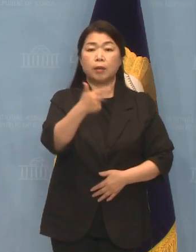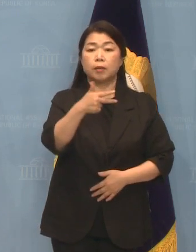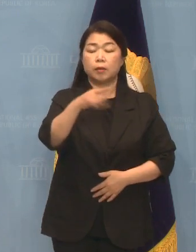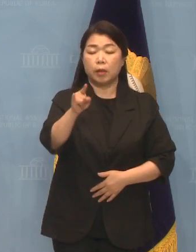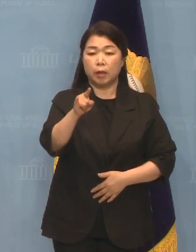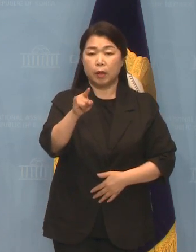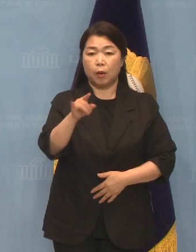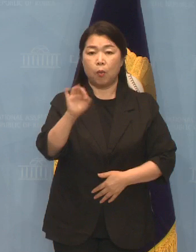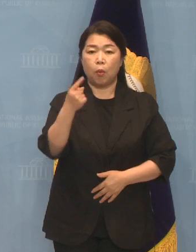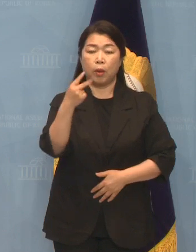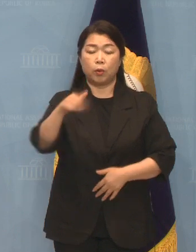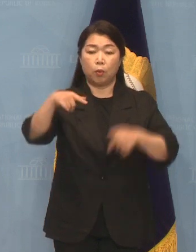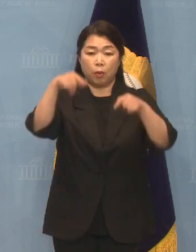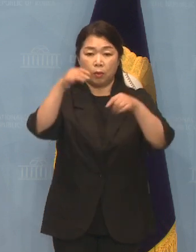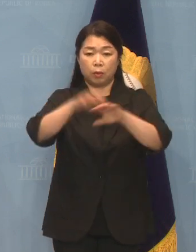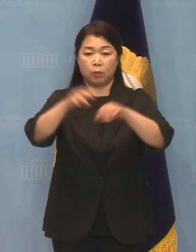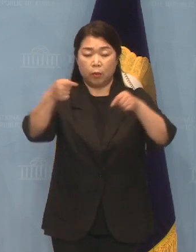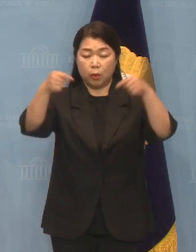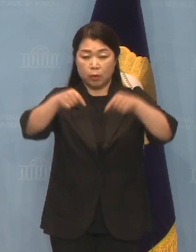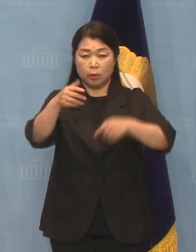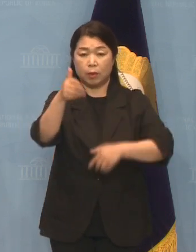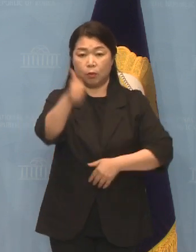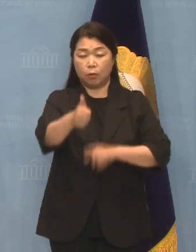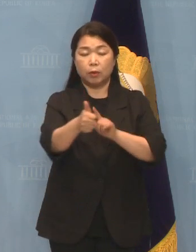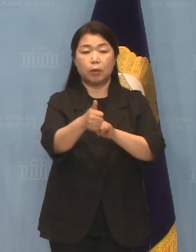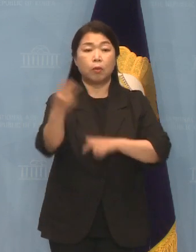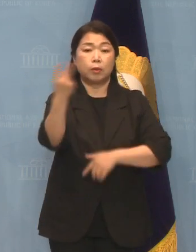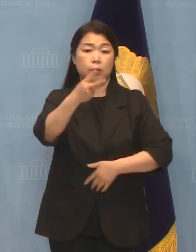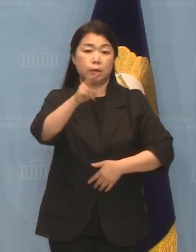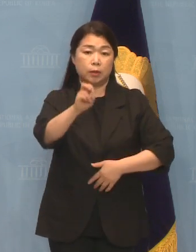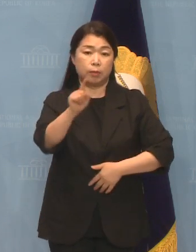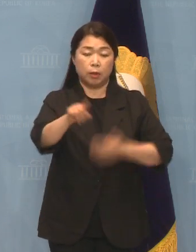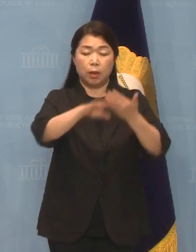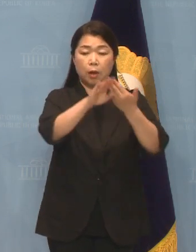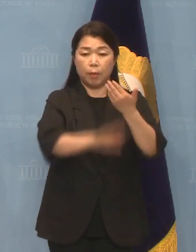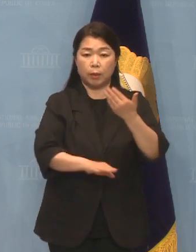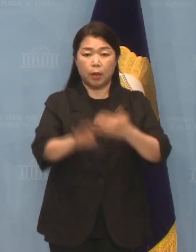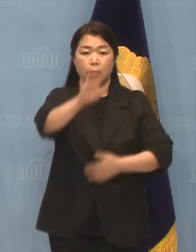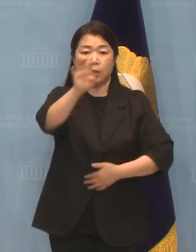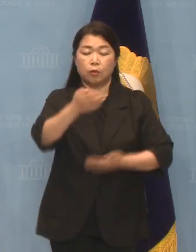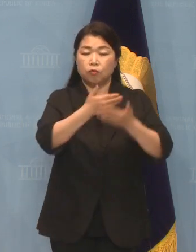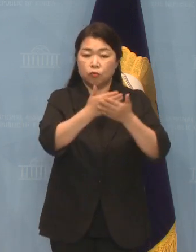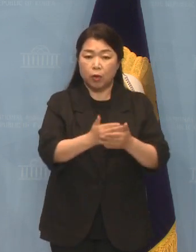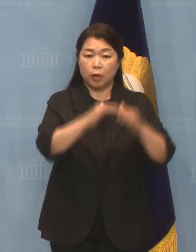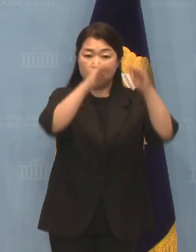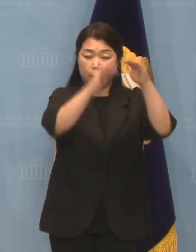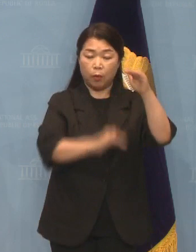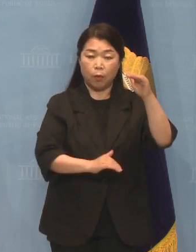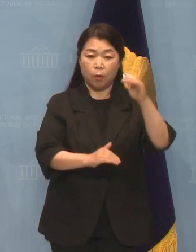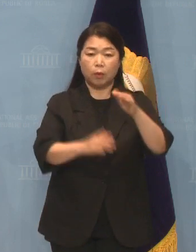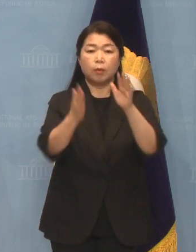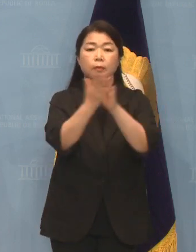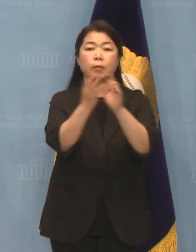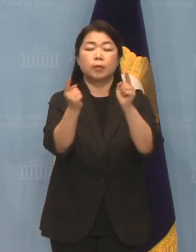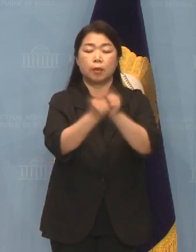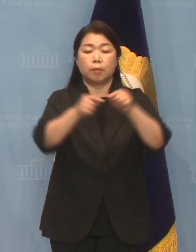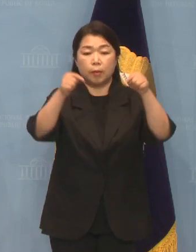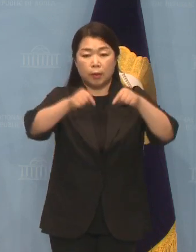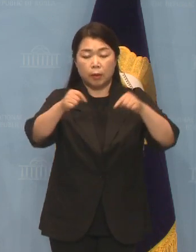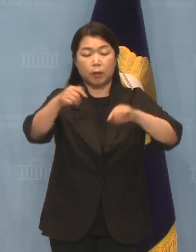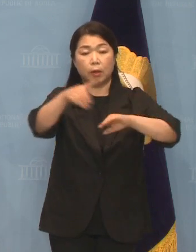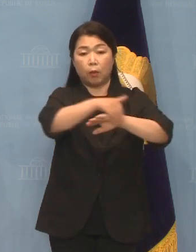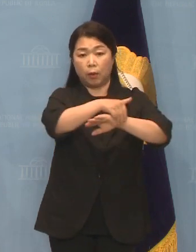슬로베니아 외교장관과 2021년 하반기 EU 주요 현안 공유 등을 위한 면담을